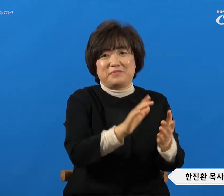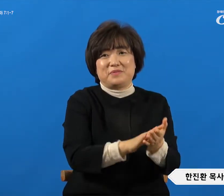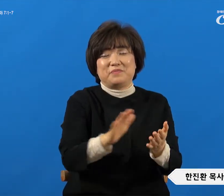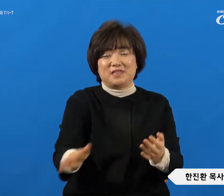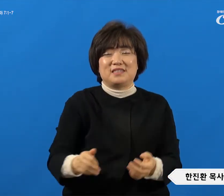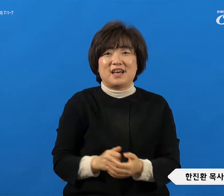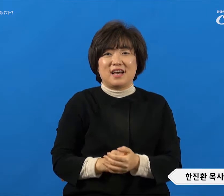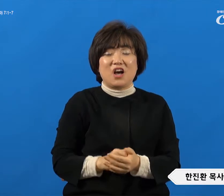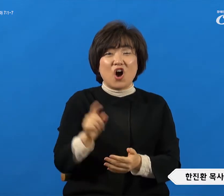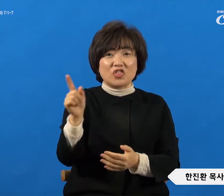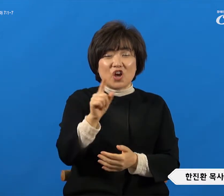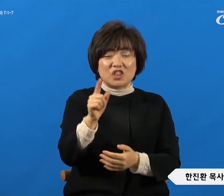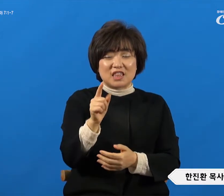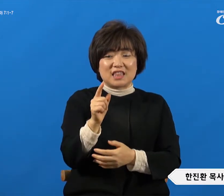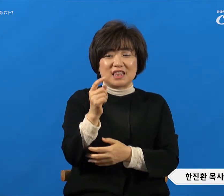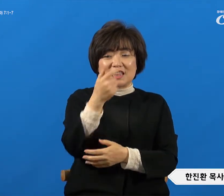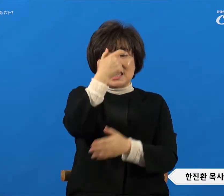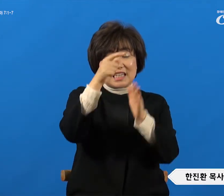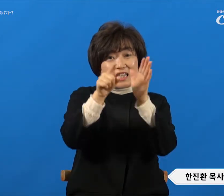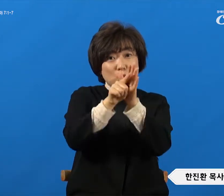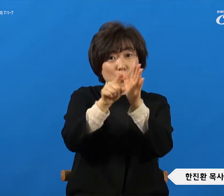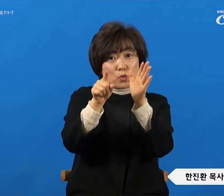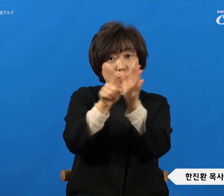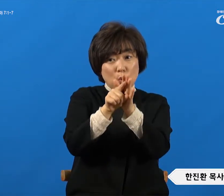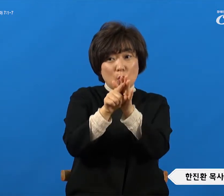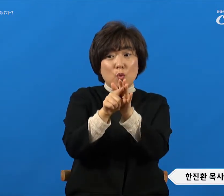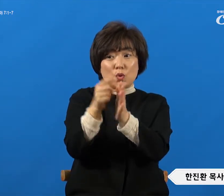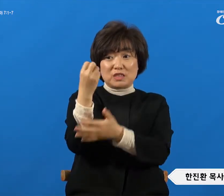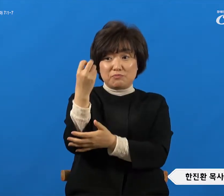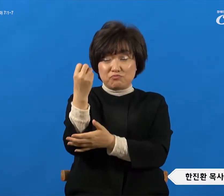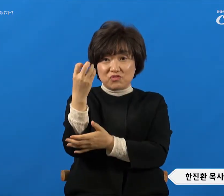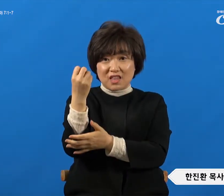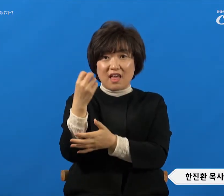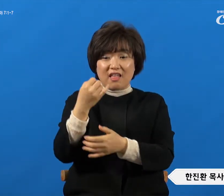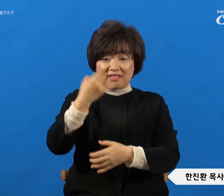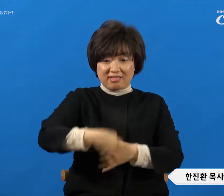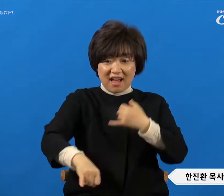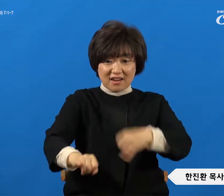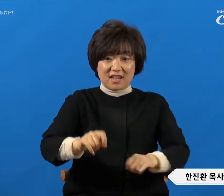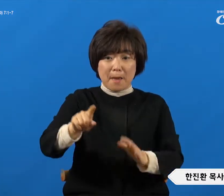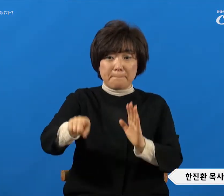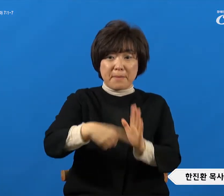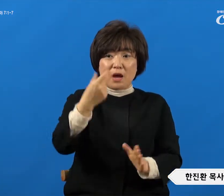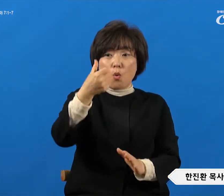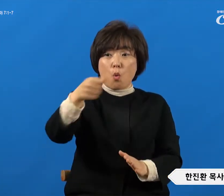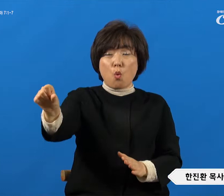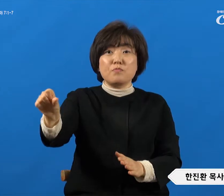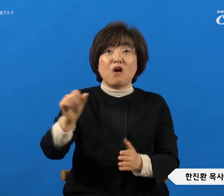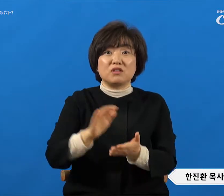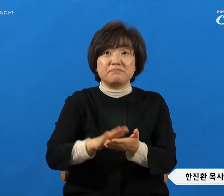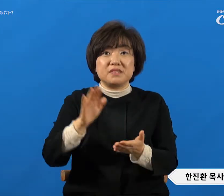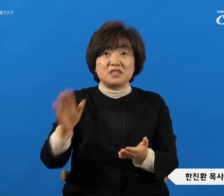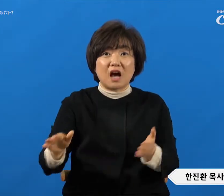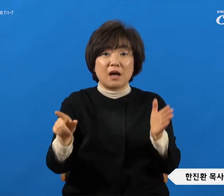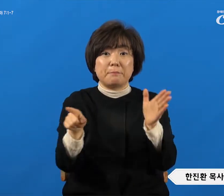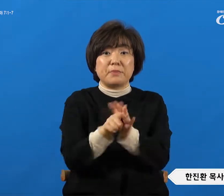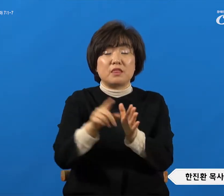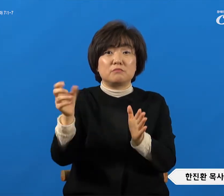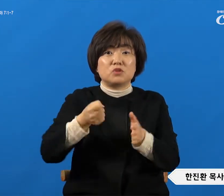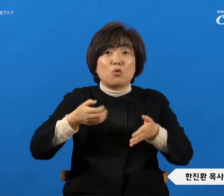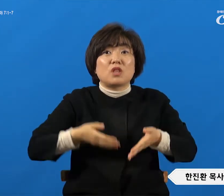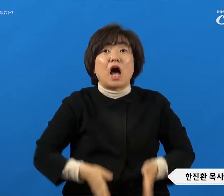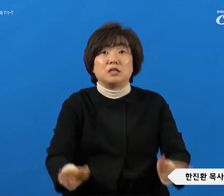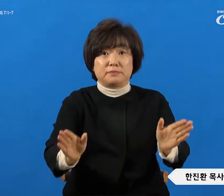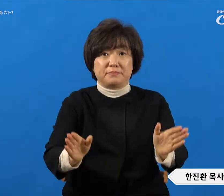어느 기독교 신문에 딸이 105명입니다. 믿음으로 낳았습니다 하는 큰 타이틀 기사가